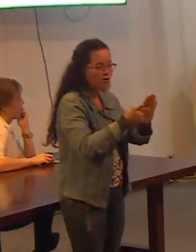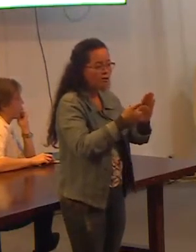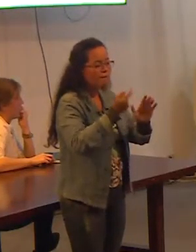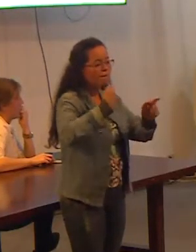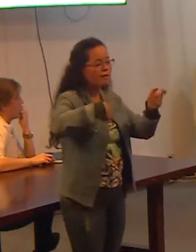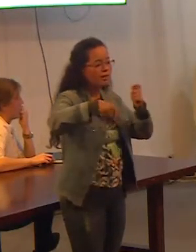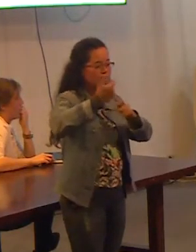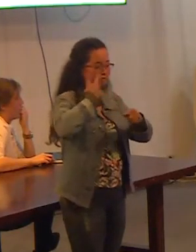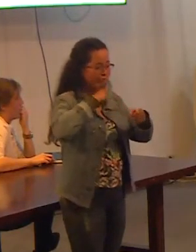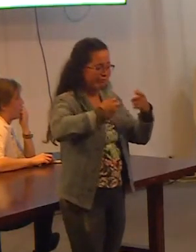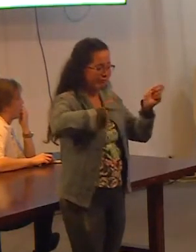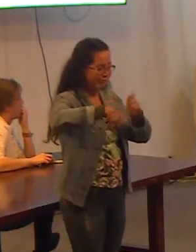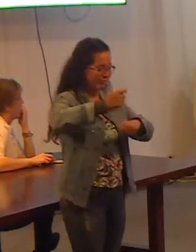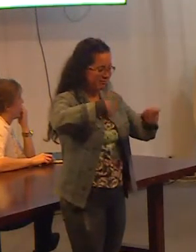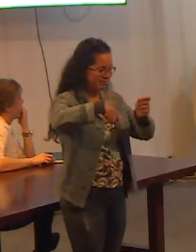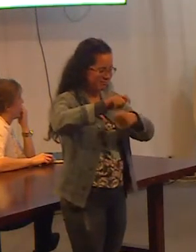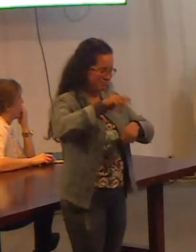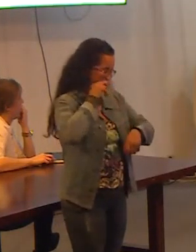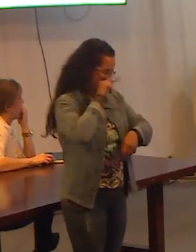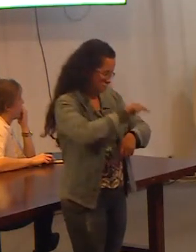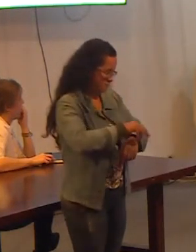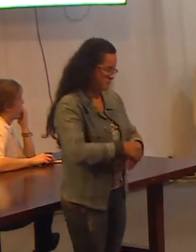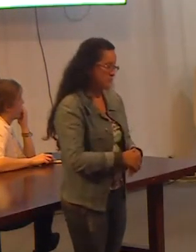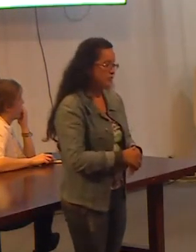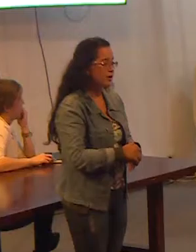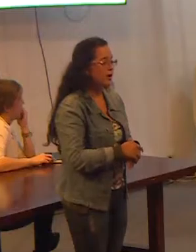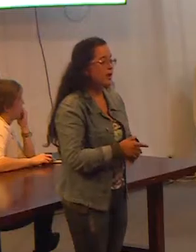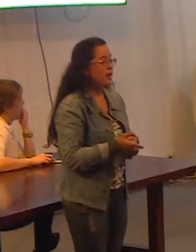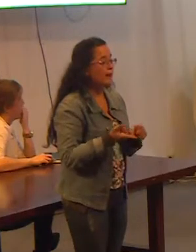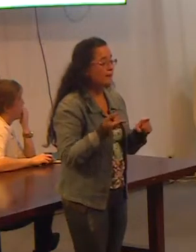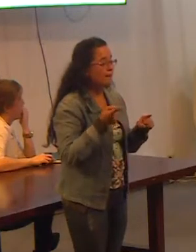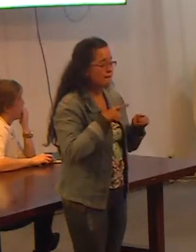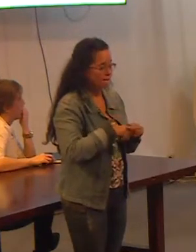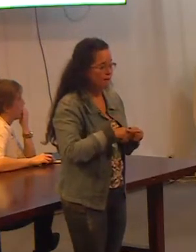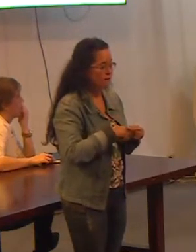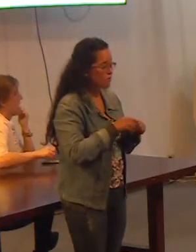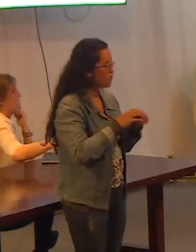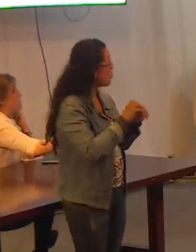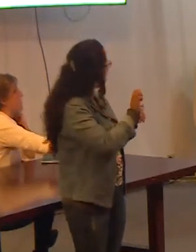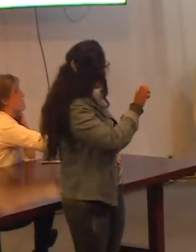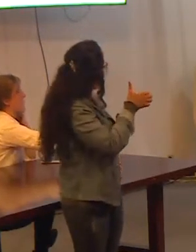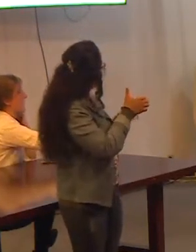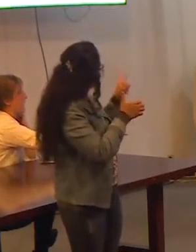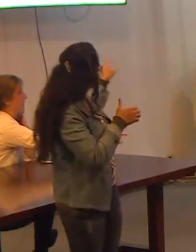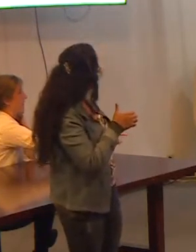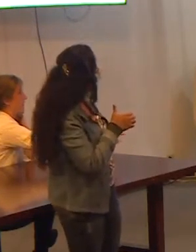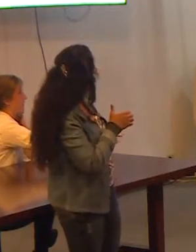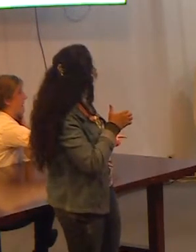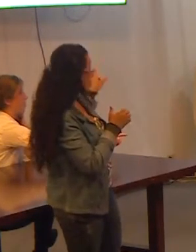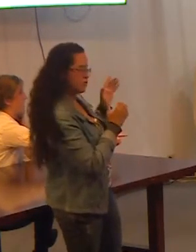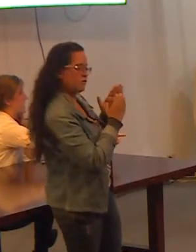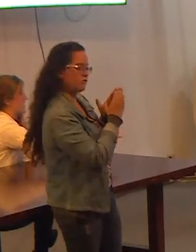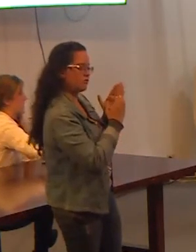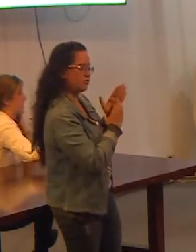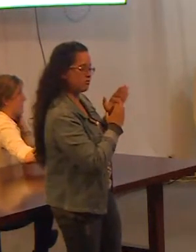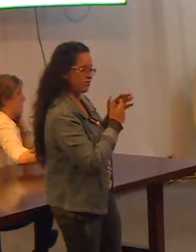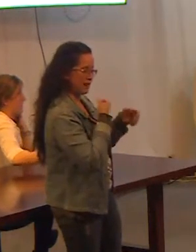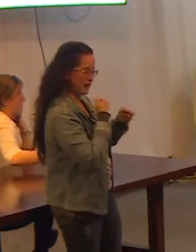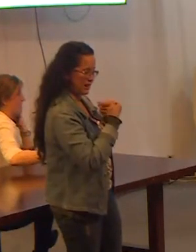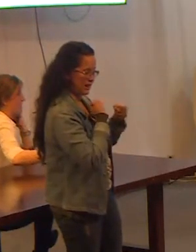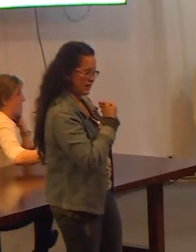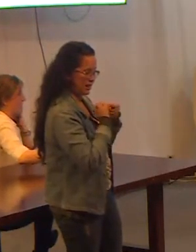poderlas vender. De igual forma, aquí pueden ver dos fragmentos de las entrevistas. El primero corresponde a